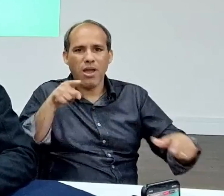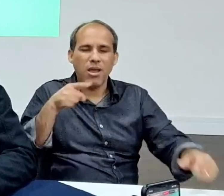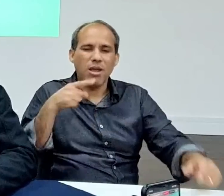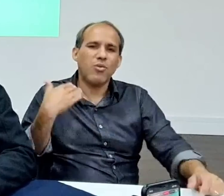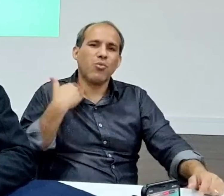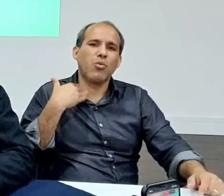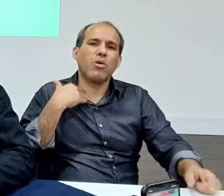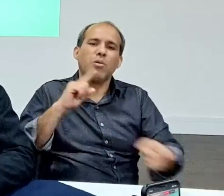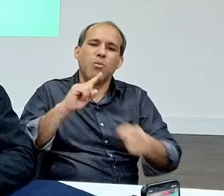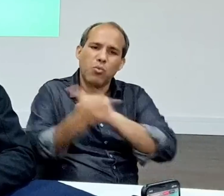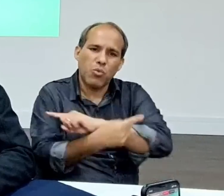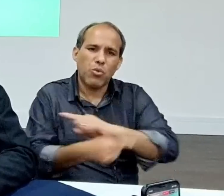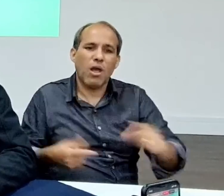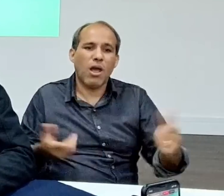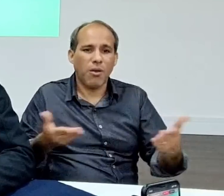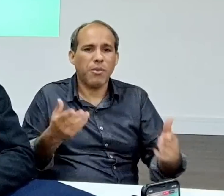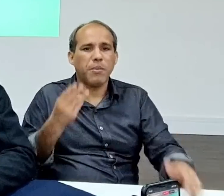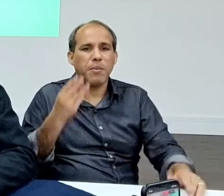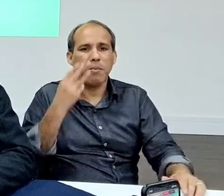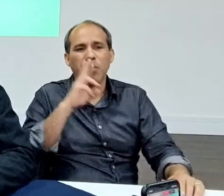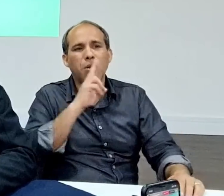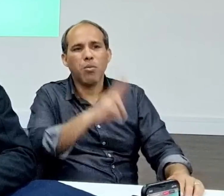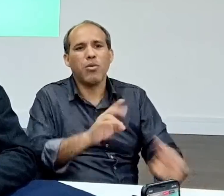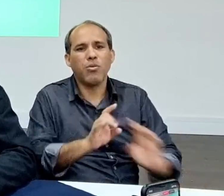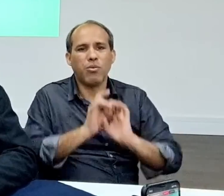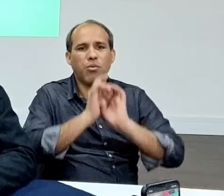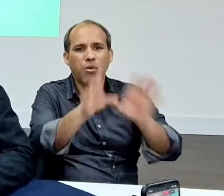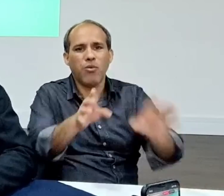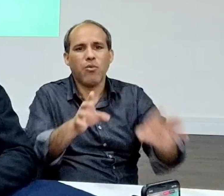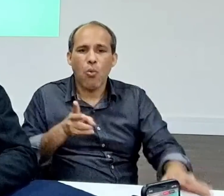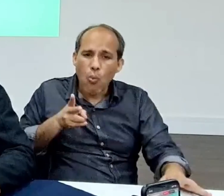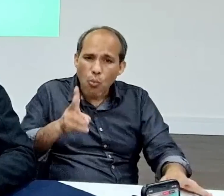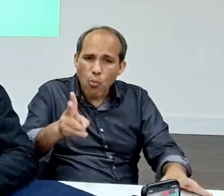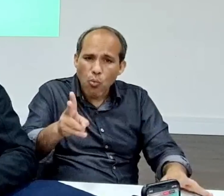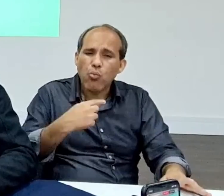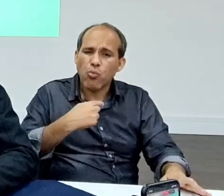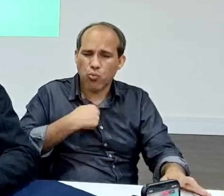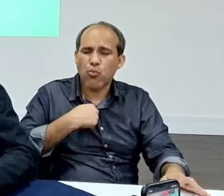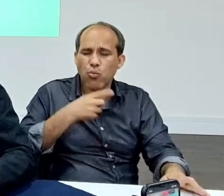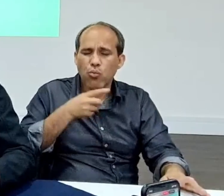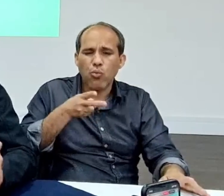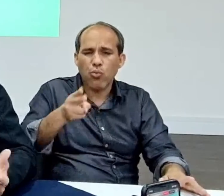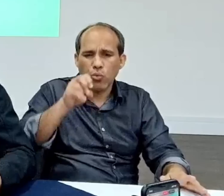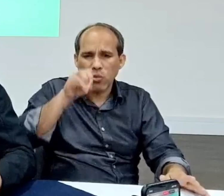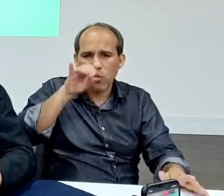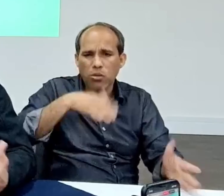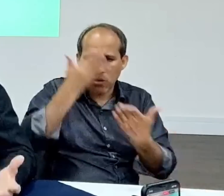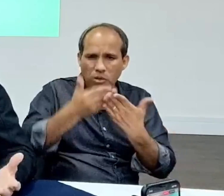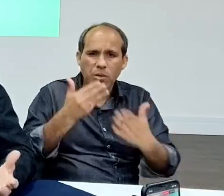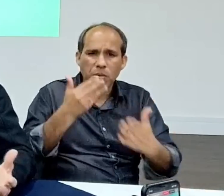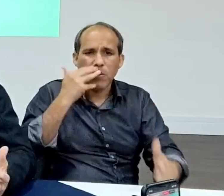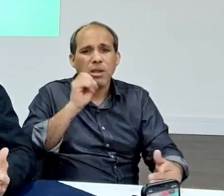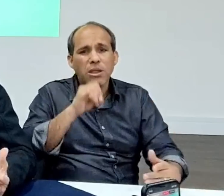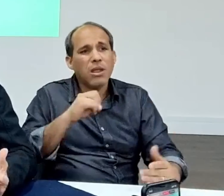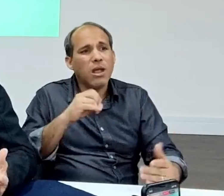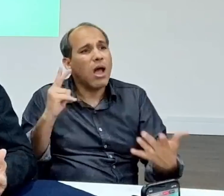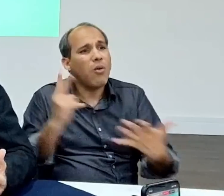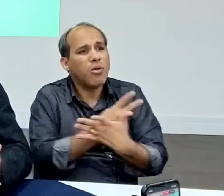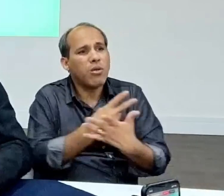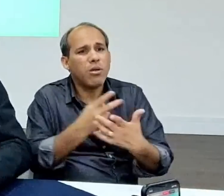em Brasília. E o Milton aí responde em liberdade. Continua acreditando no Milton. Se aparecer alguma coisa, responda